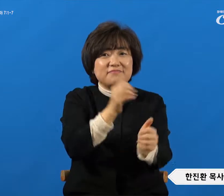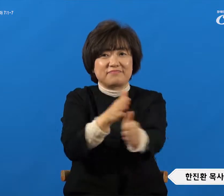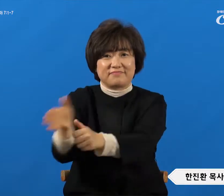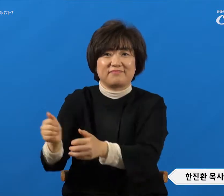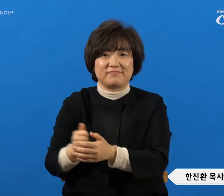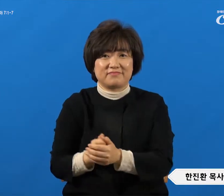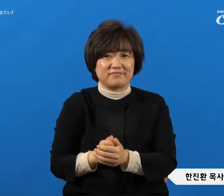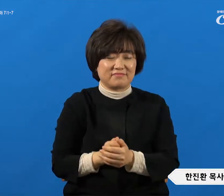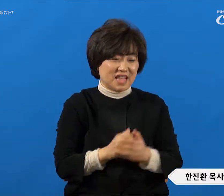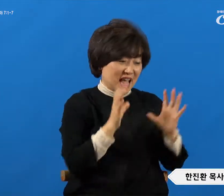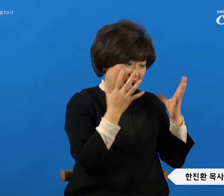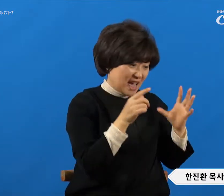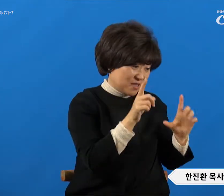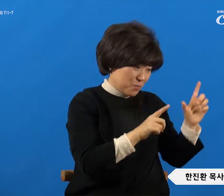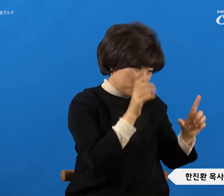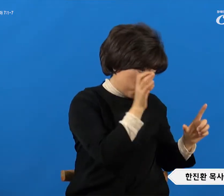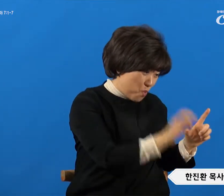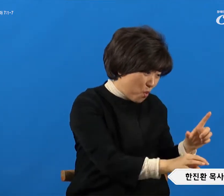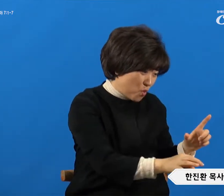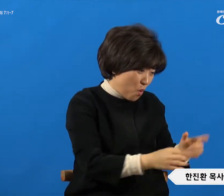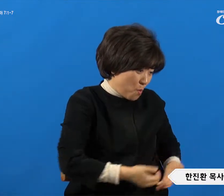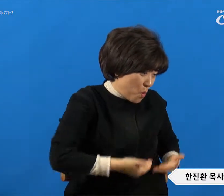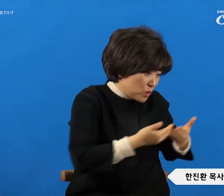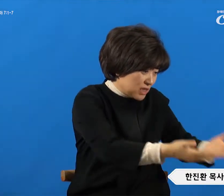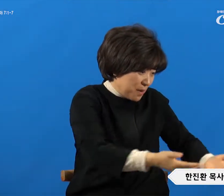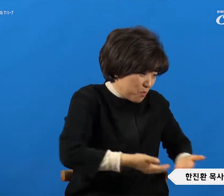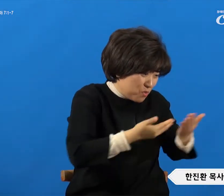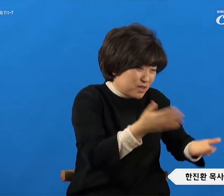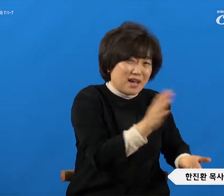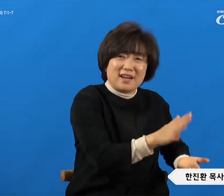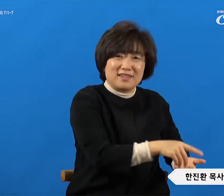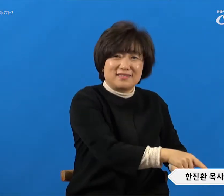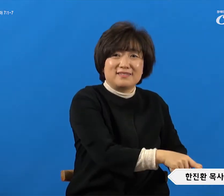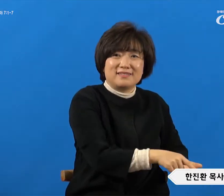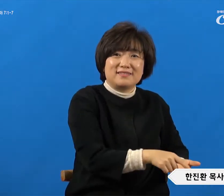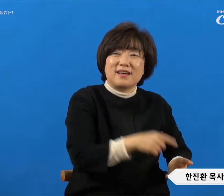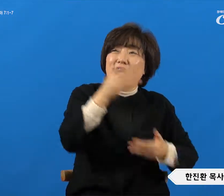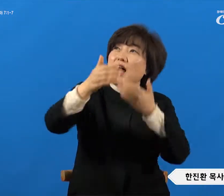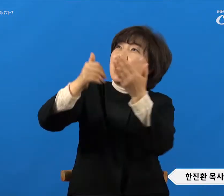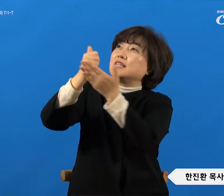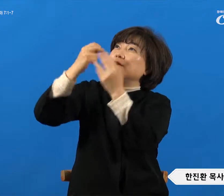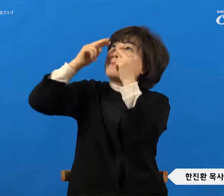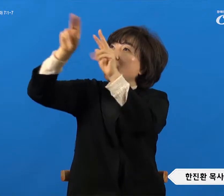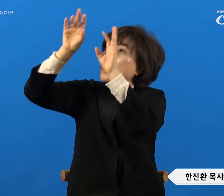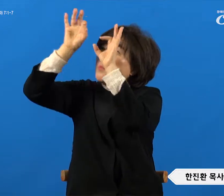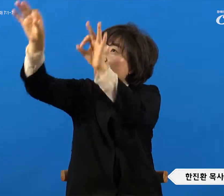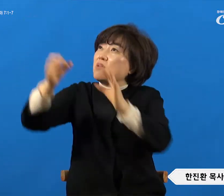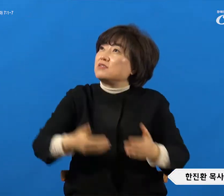보고 봉사하는 것이 아닙니다. 하나님을 바라보고 봉사하셔야죠.